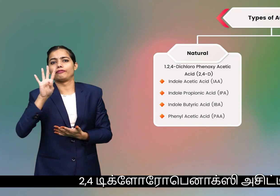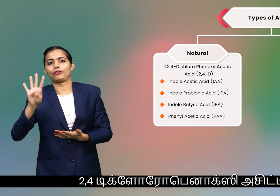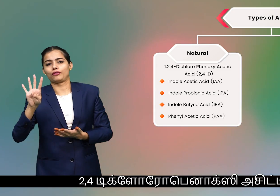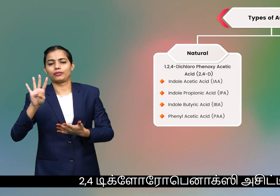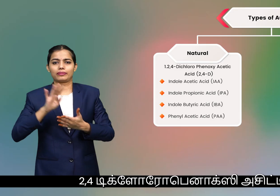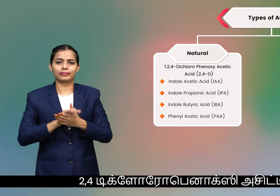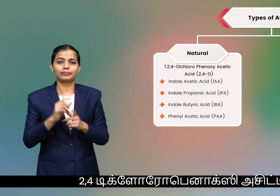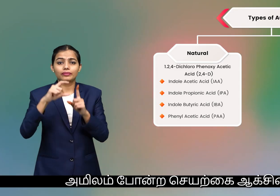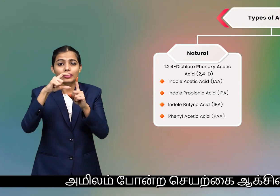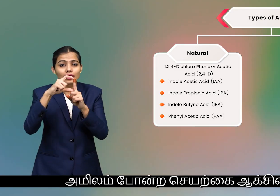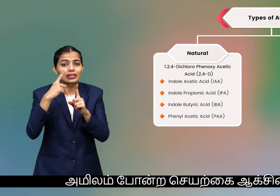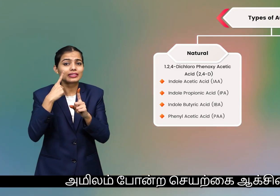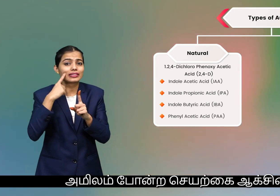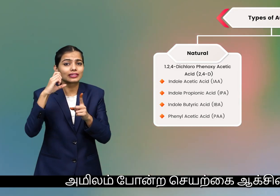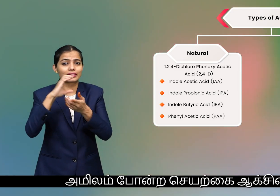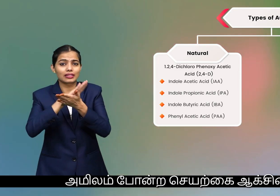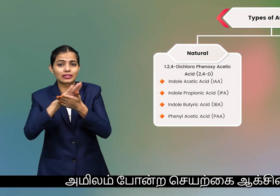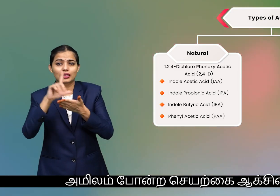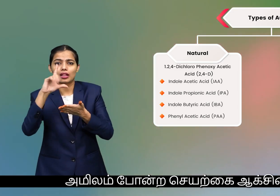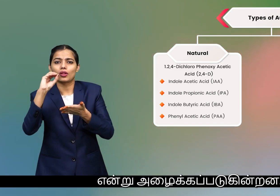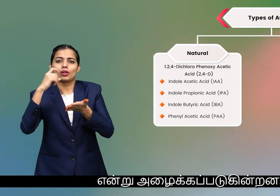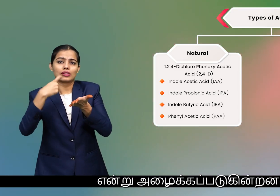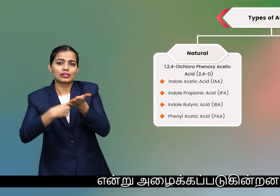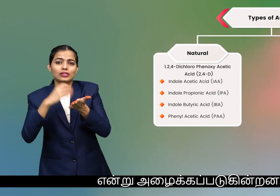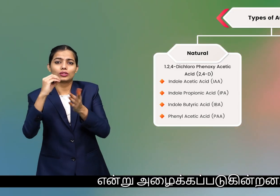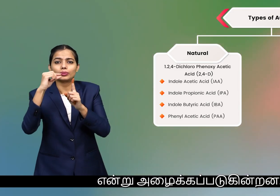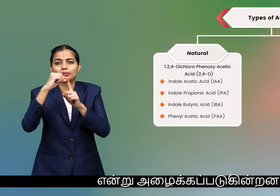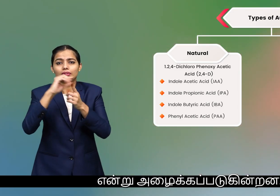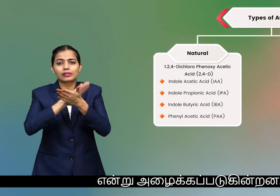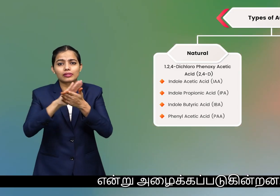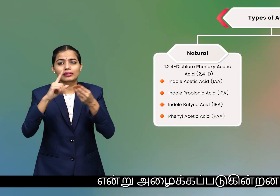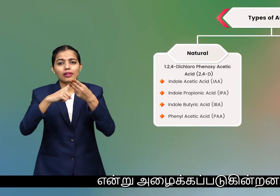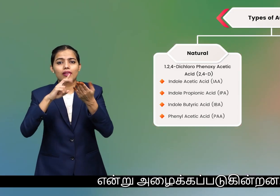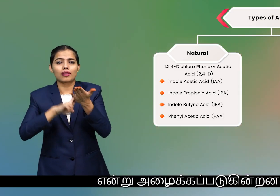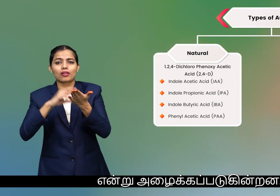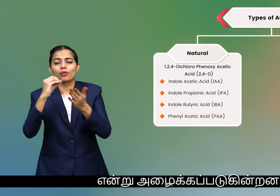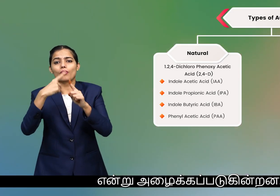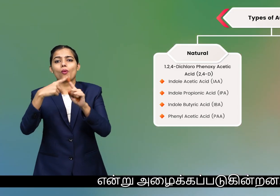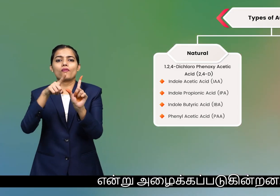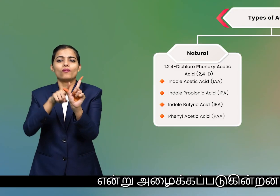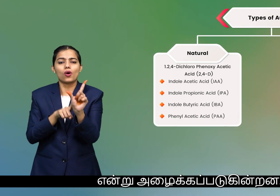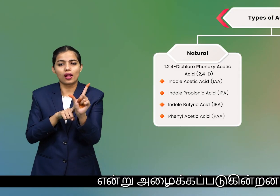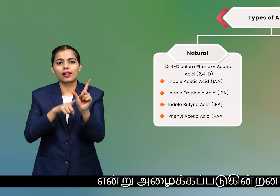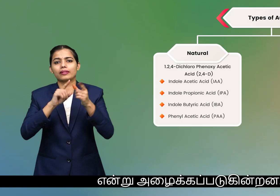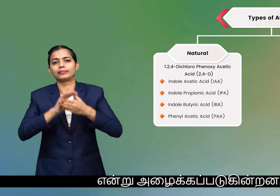2,4-டைக்ளோரோபினாக்சி அசிட்டிக் அமிலம் போன்ற செயற்கை ஆக்சின்கள் என்று அழைக்கப்படுகின்றன.